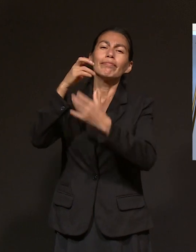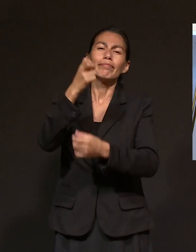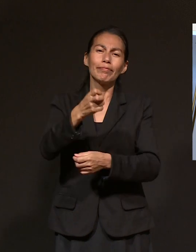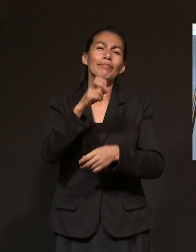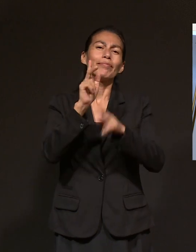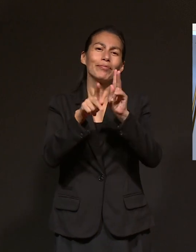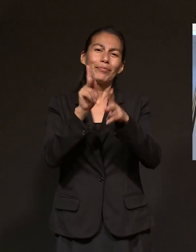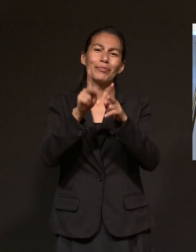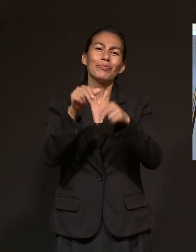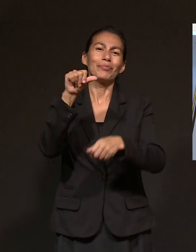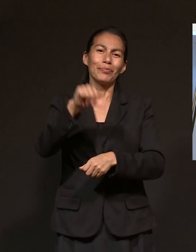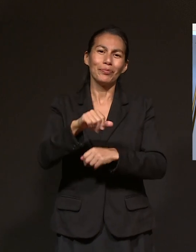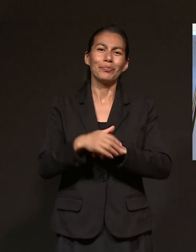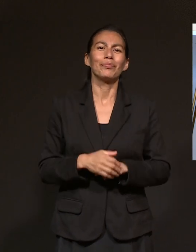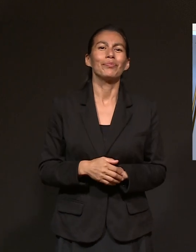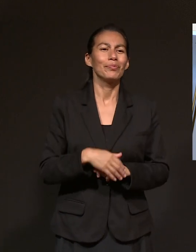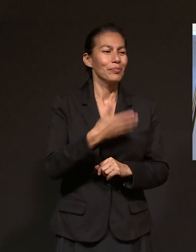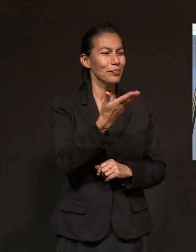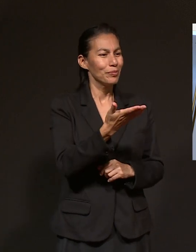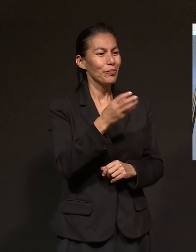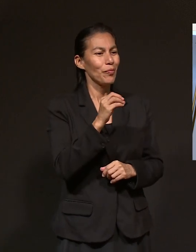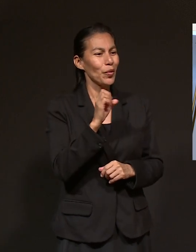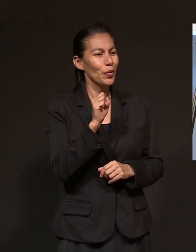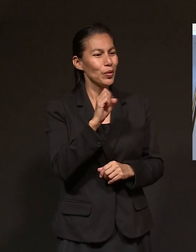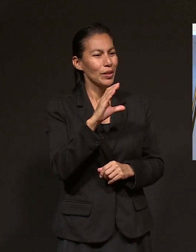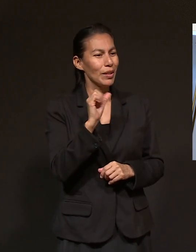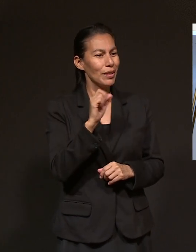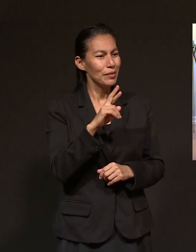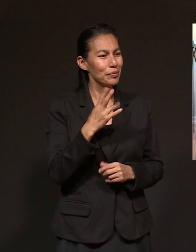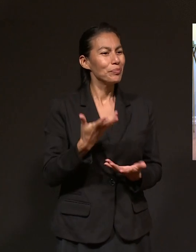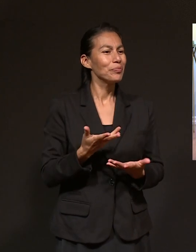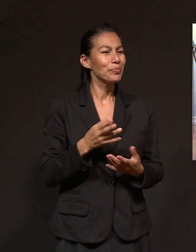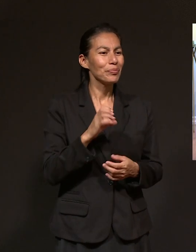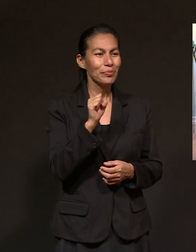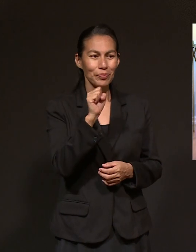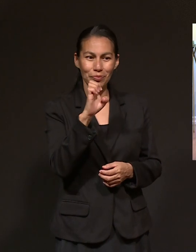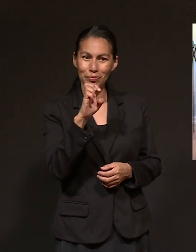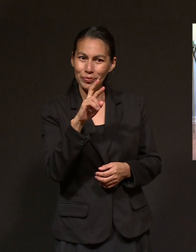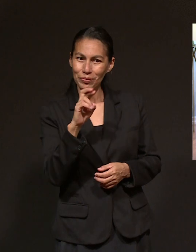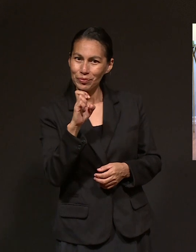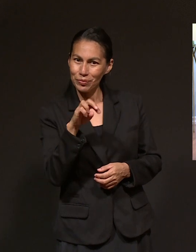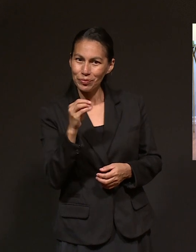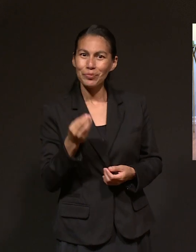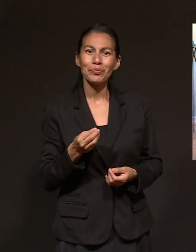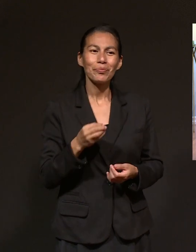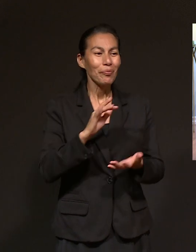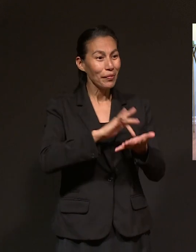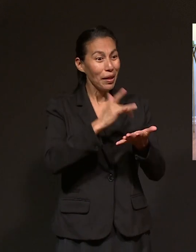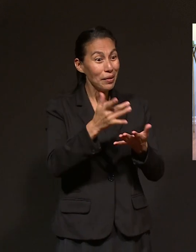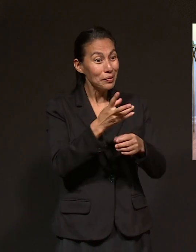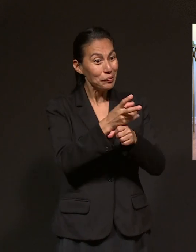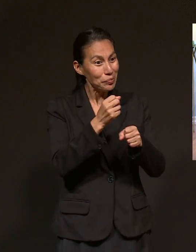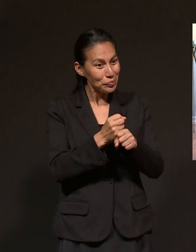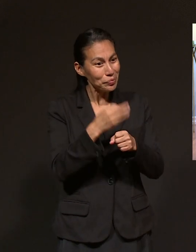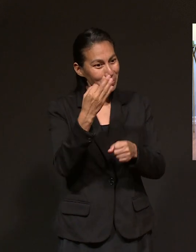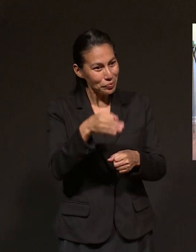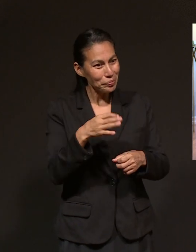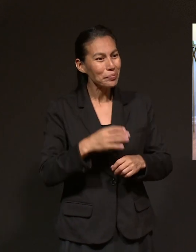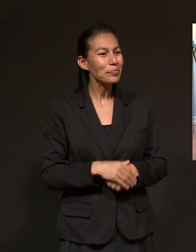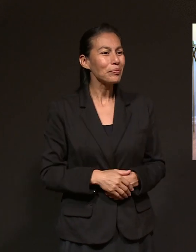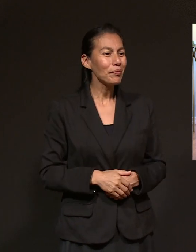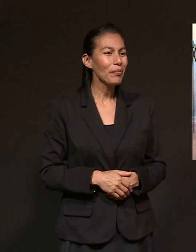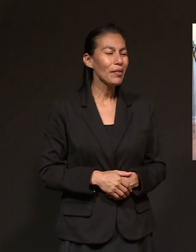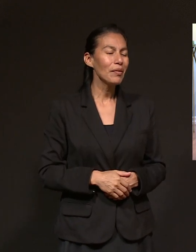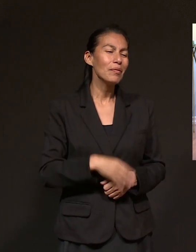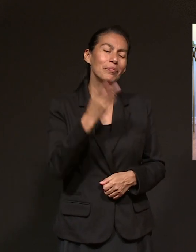De esto hablaremos esta noche con Oscar Sereno. Gracias Oscar por aceptar